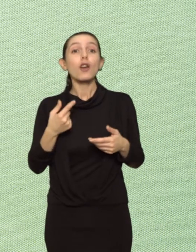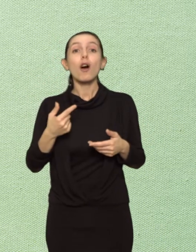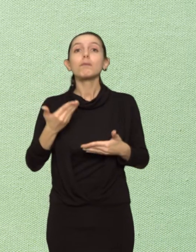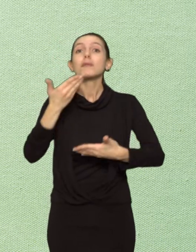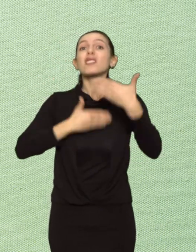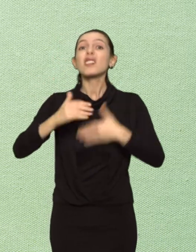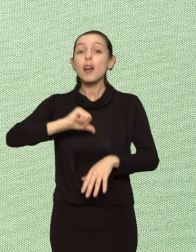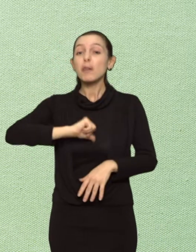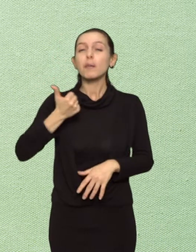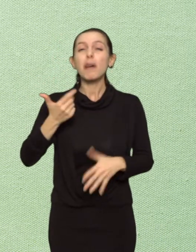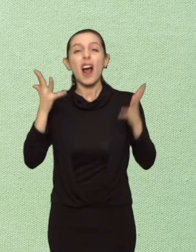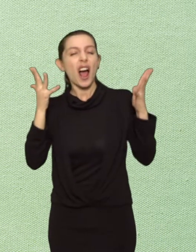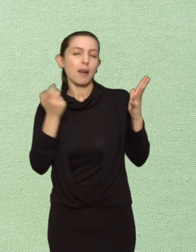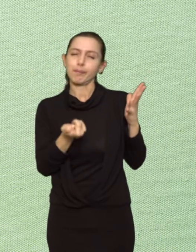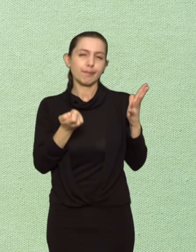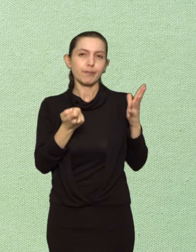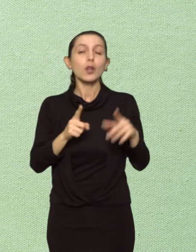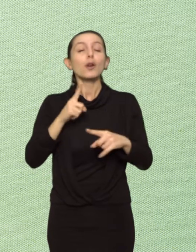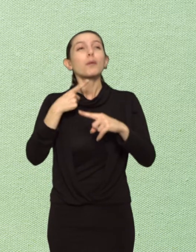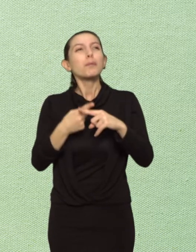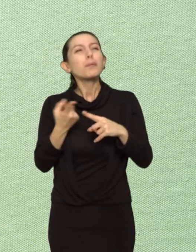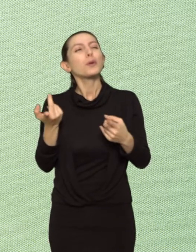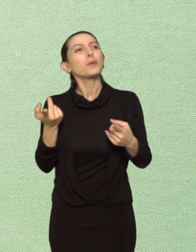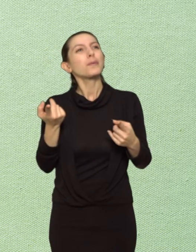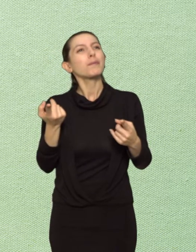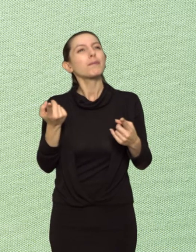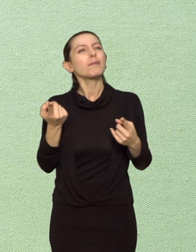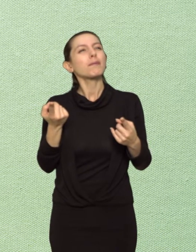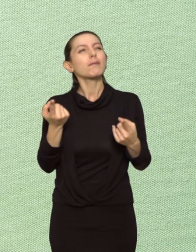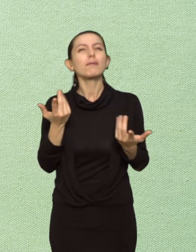il Disability Pride, non mi piace tutta una serie di